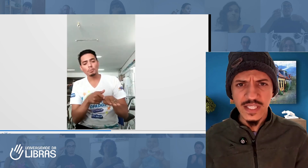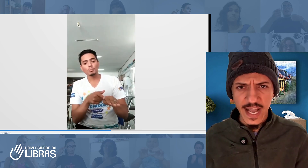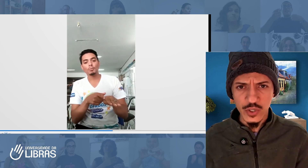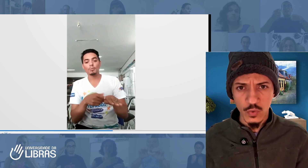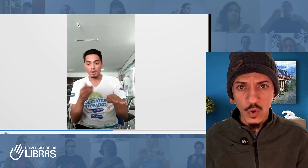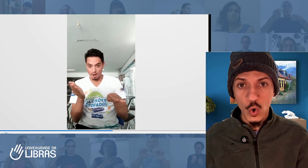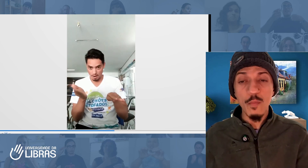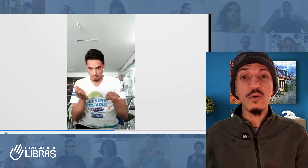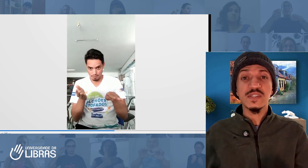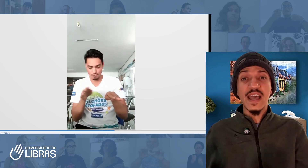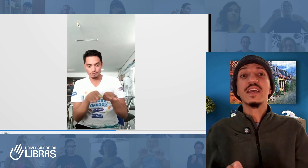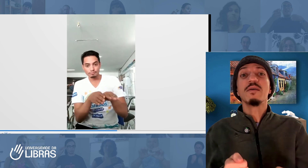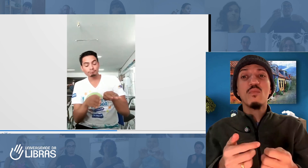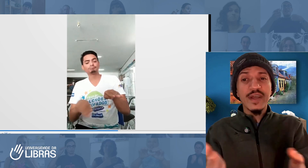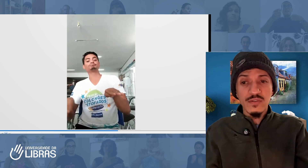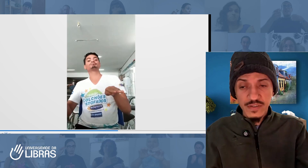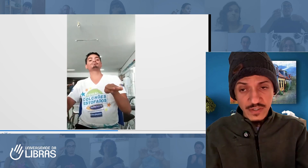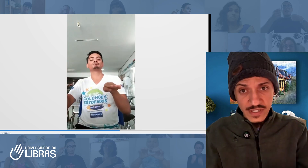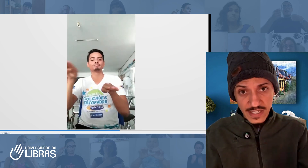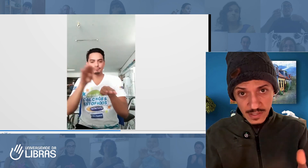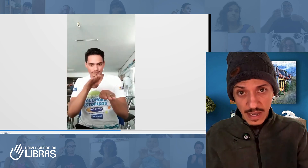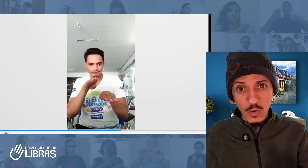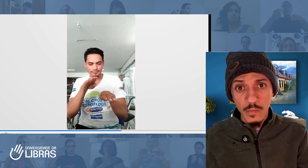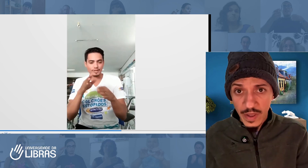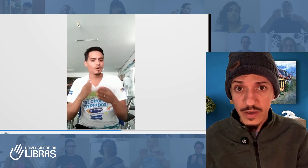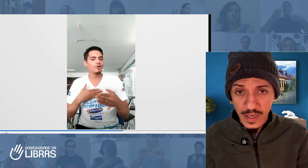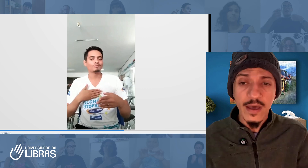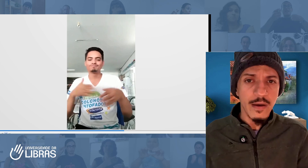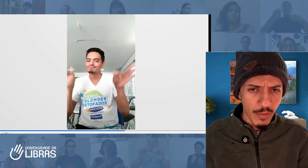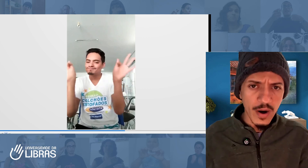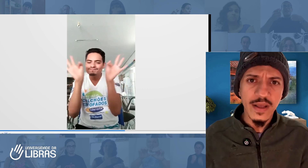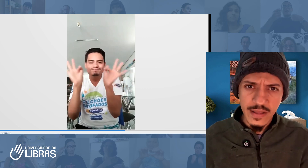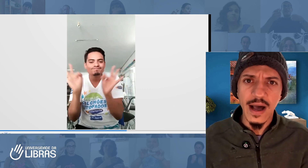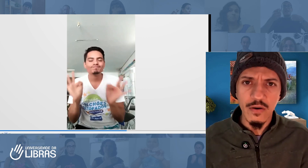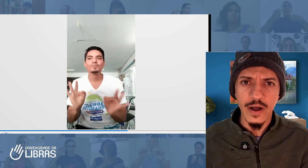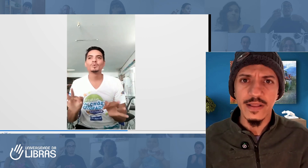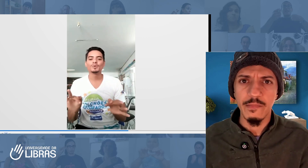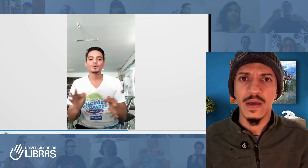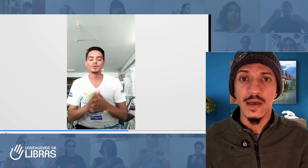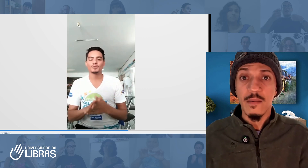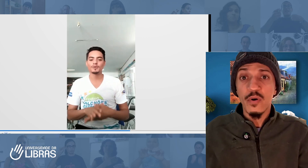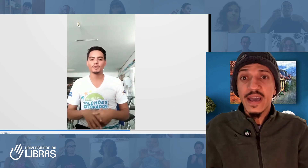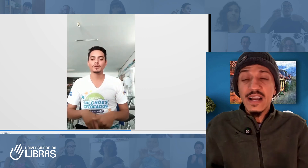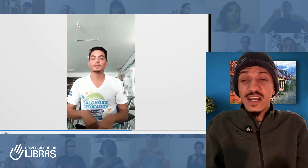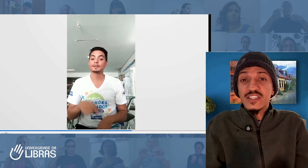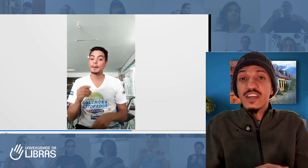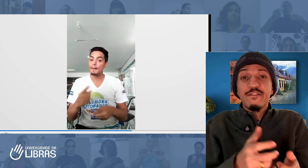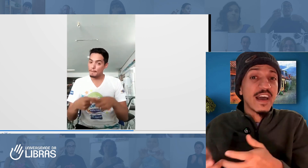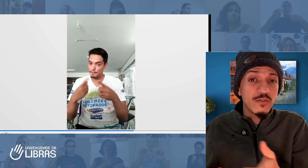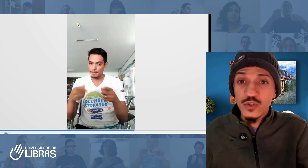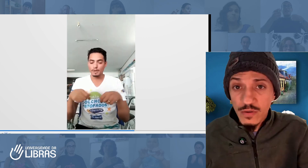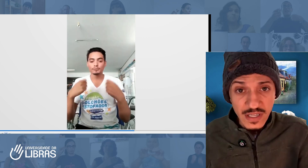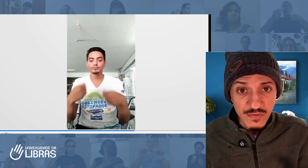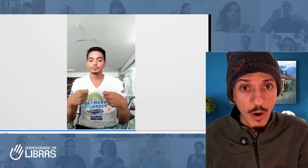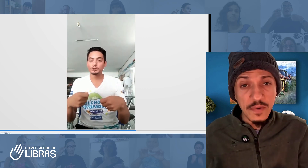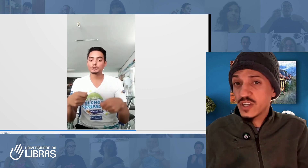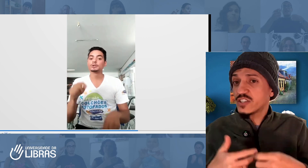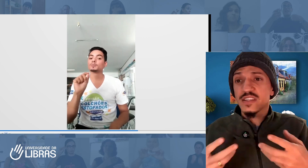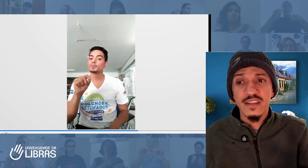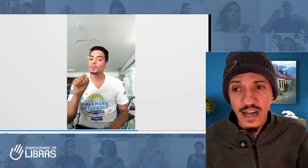cético, como eu sei que muitos de vocês que me acompanham aqui podem estar agora também. Porque ele já tinha feito de outras formas, já tinha tentado de